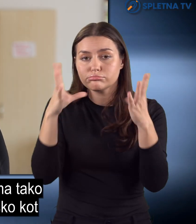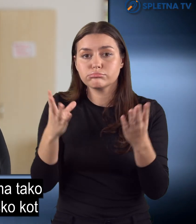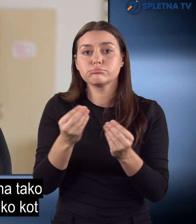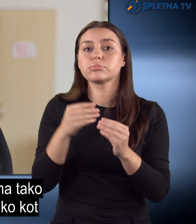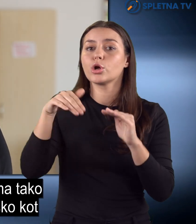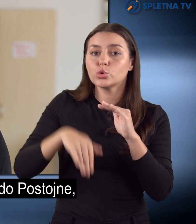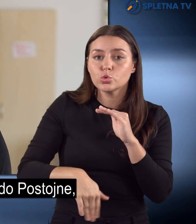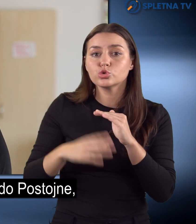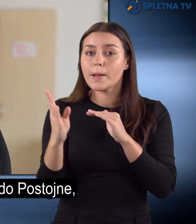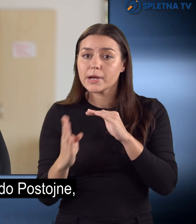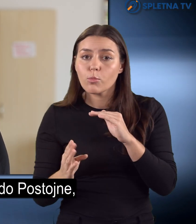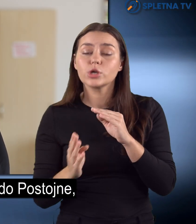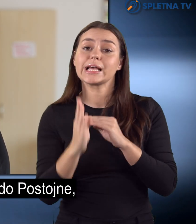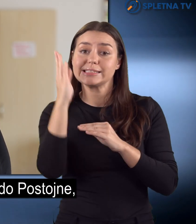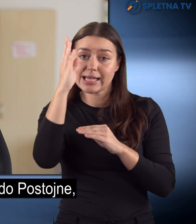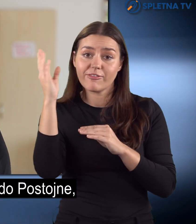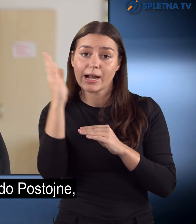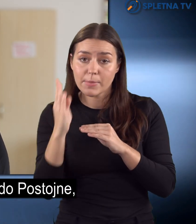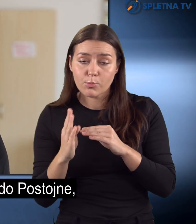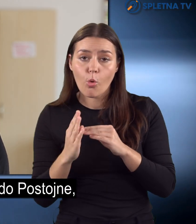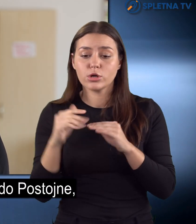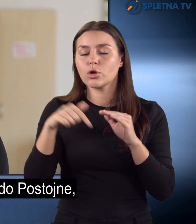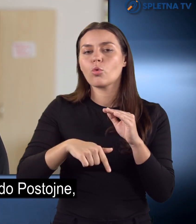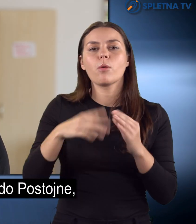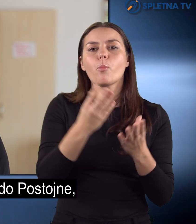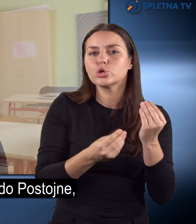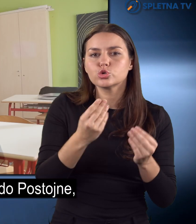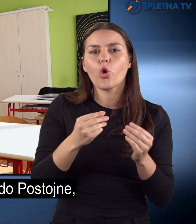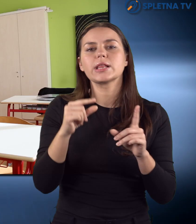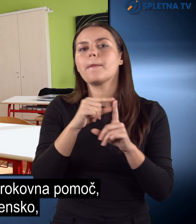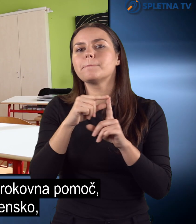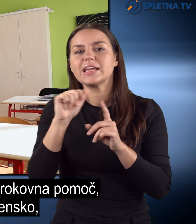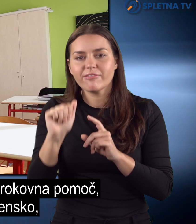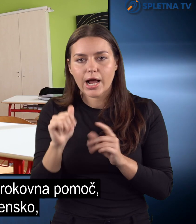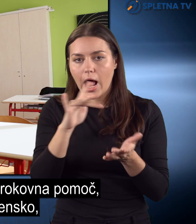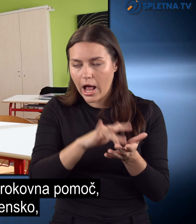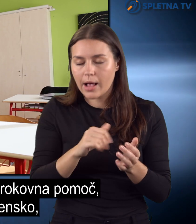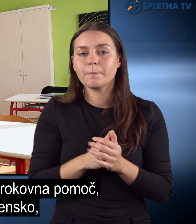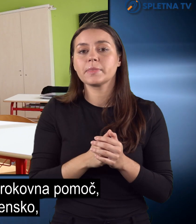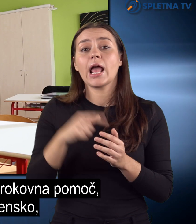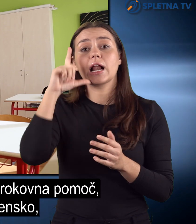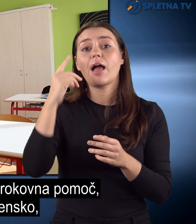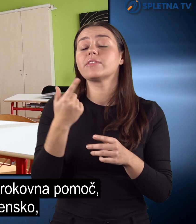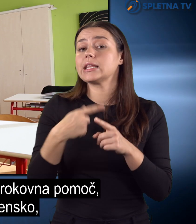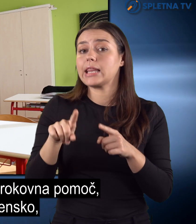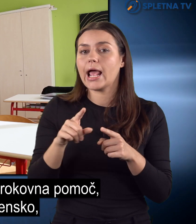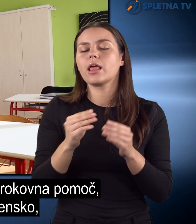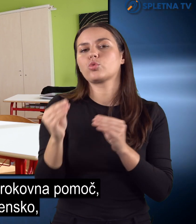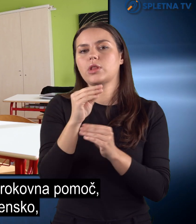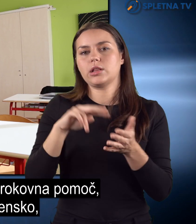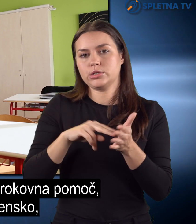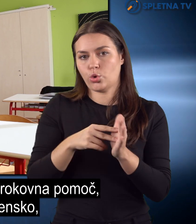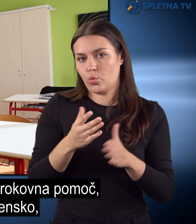južno Primorsko kot severno Primorsko, do Postojne, Pivke. Glavni del je to dodatna strokovna